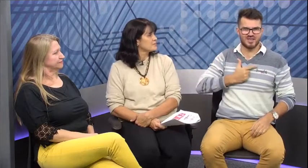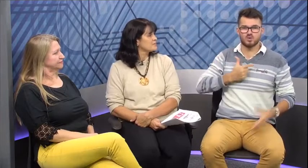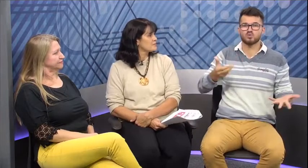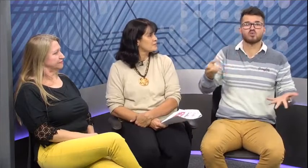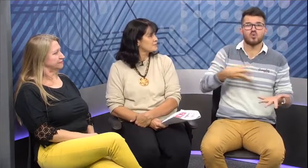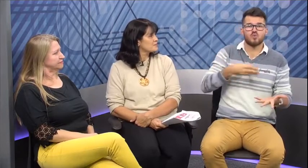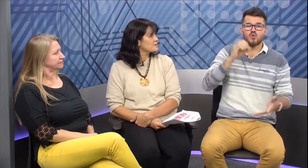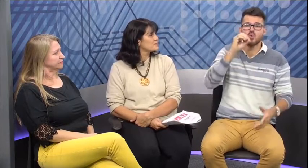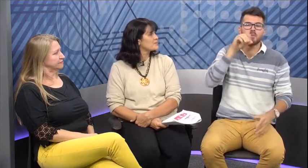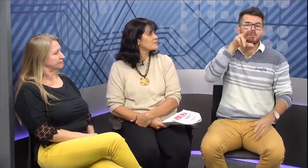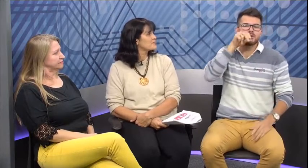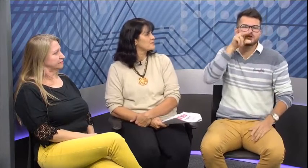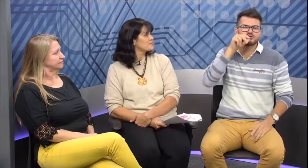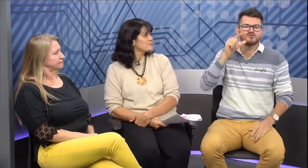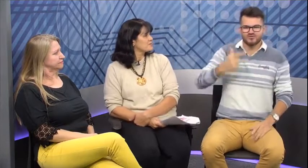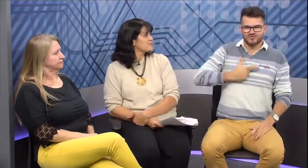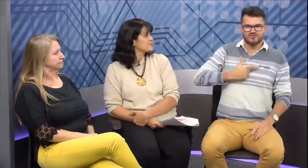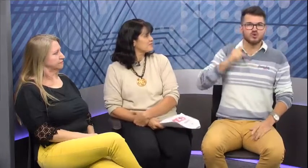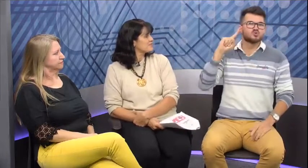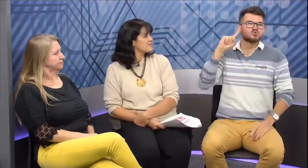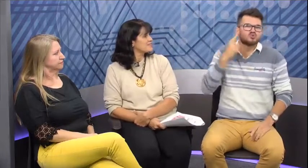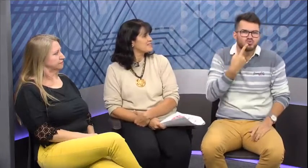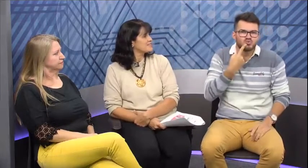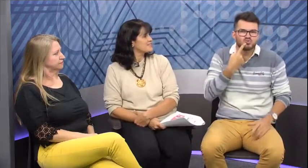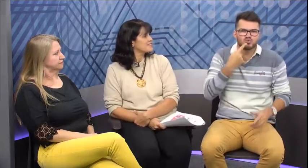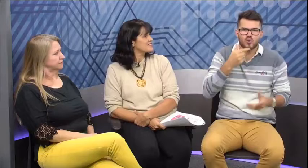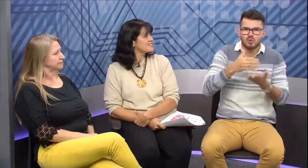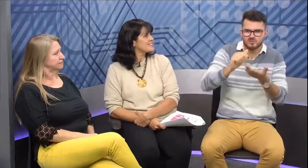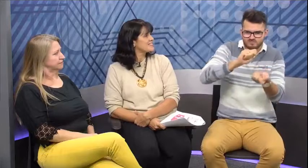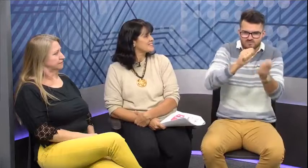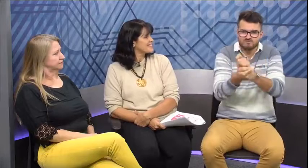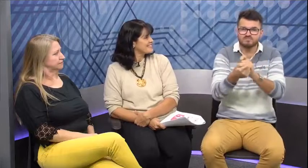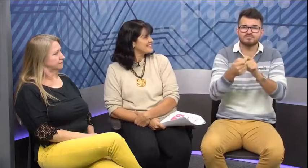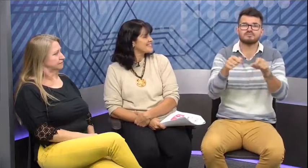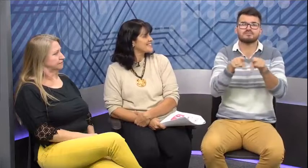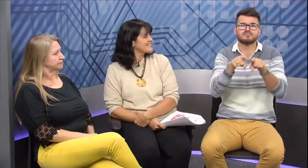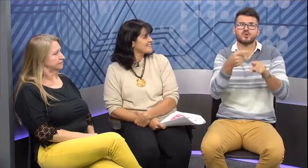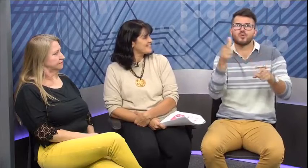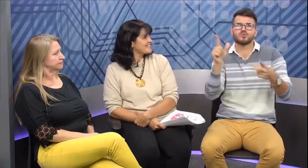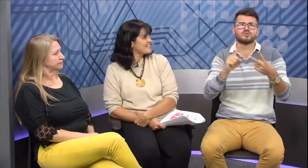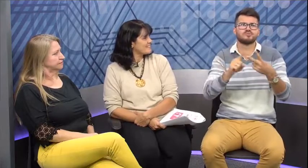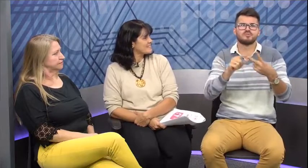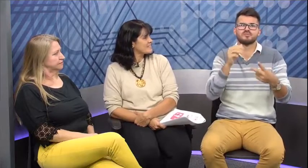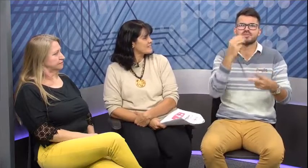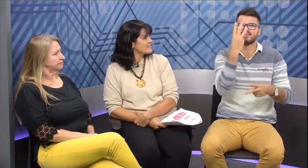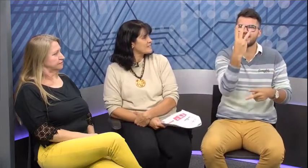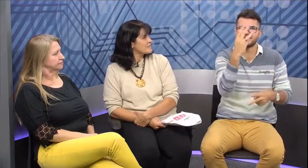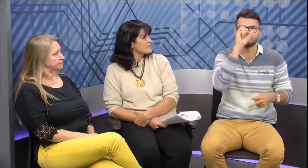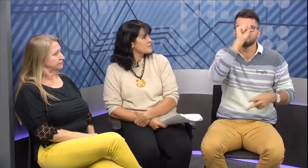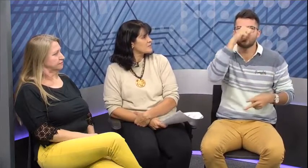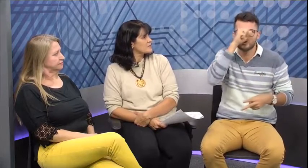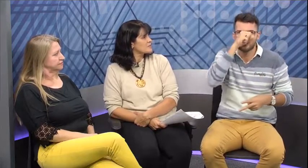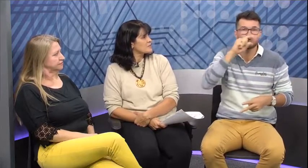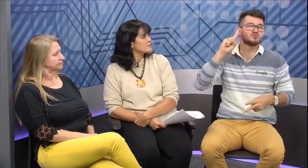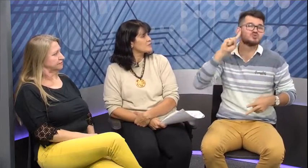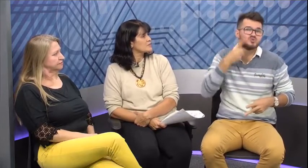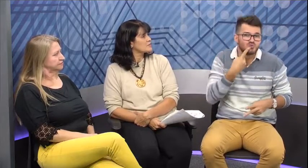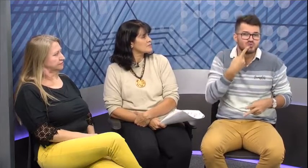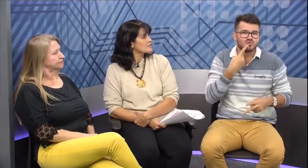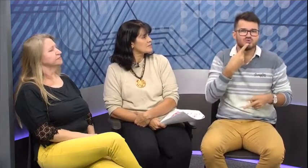Patinho Feio, né, agora tem o Patinho Surdo, né, são adaptações. Outra, os Três Porquinhos,